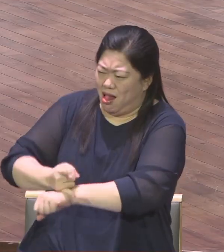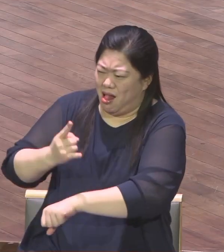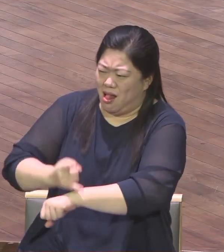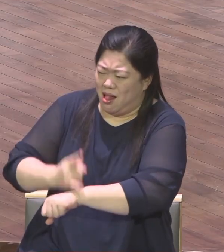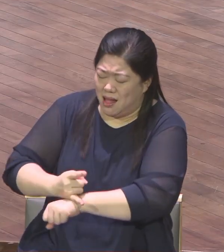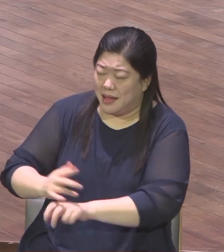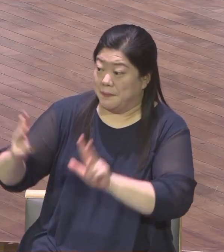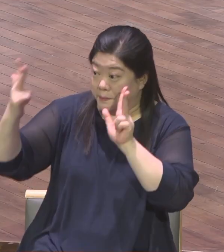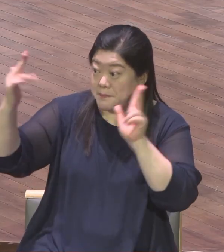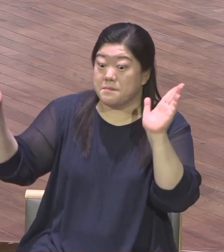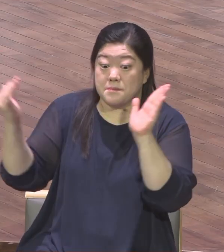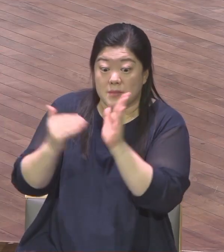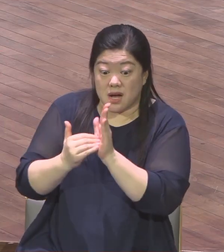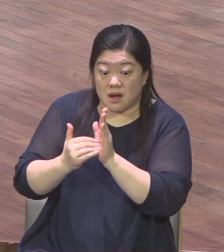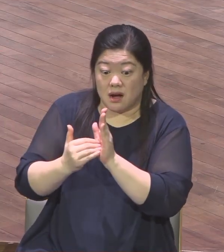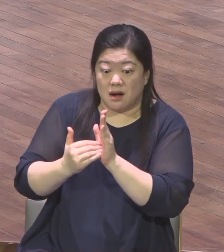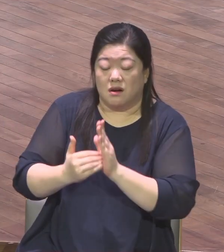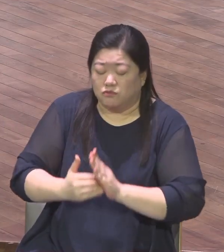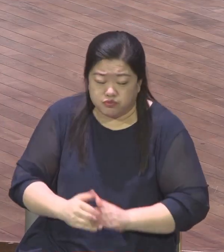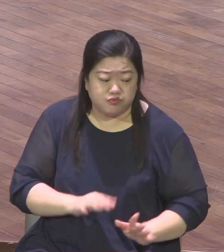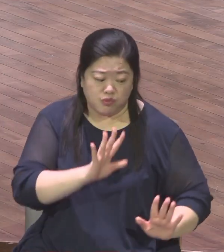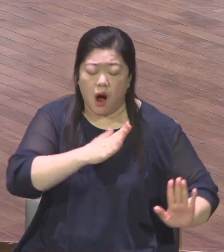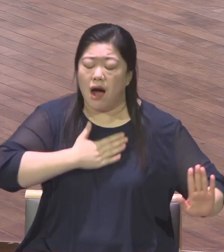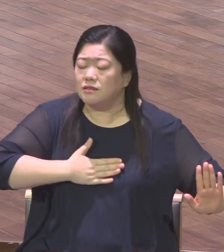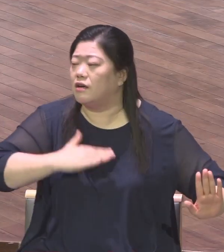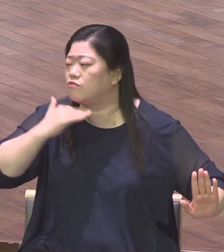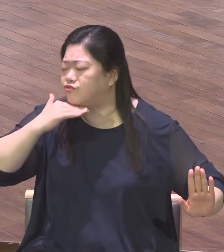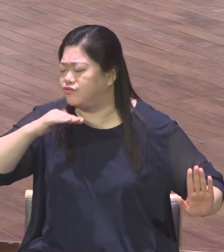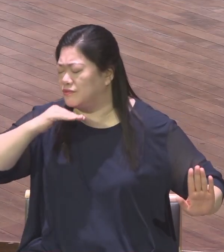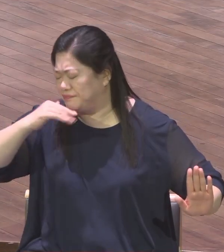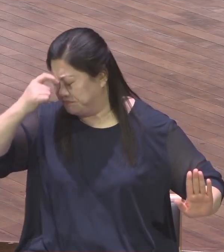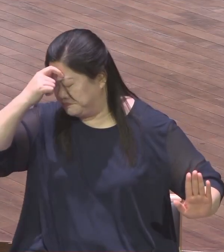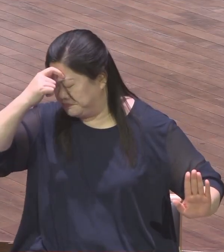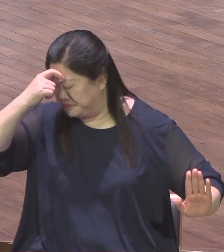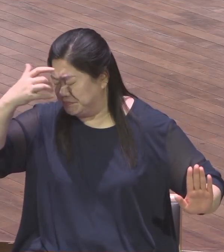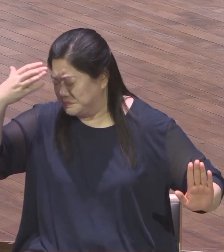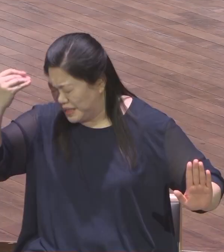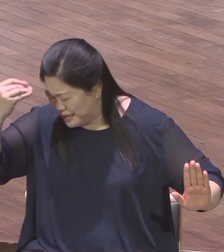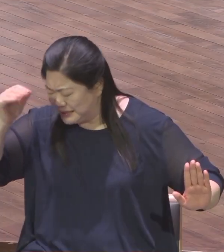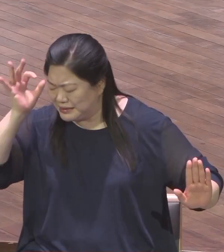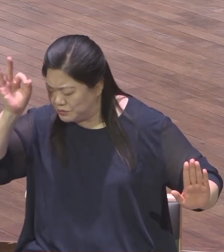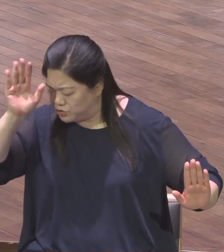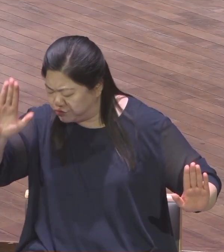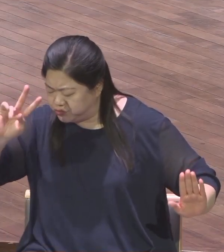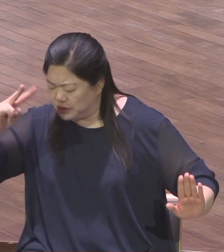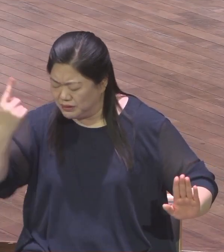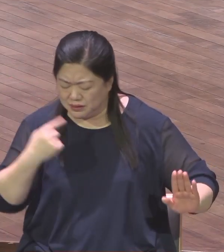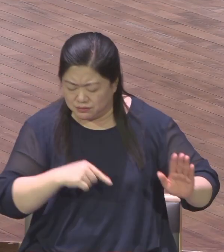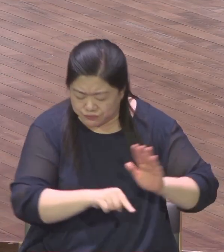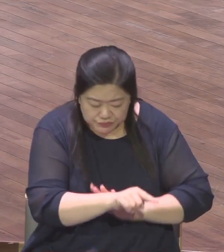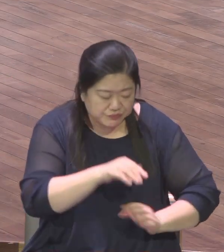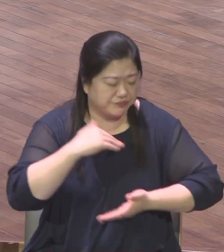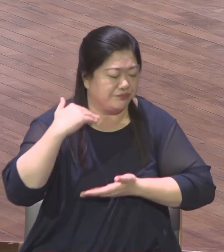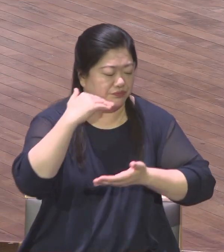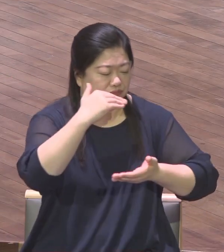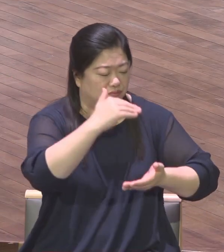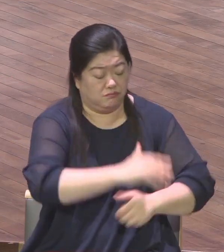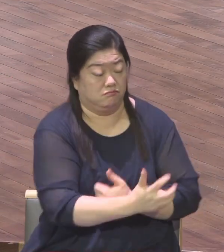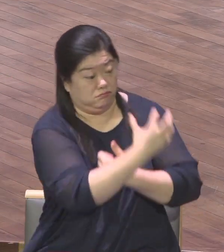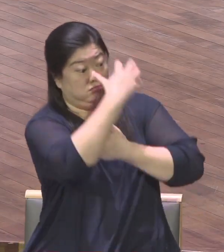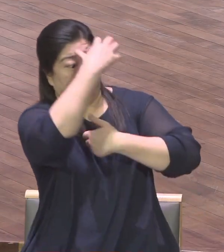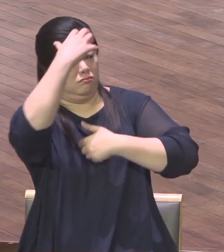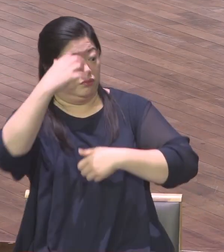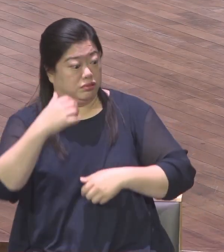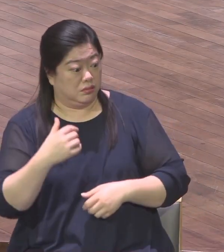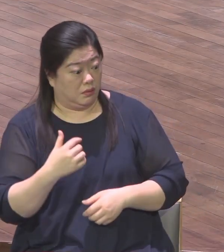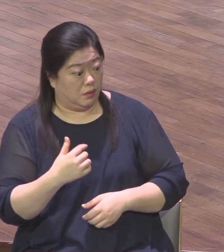하고 하나님의 말씀을 대언한 것밖에 없던 에레미야를 확 몰아붙입니다. 언제는 기도해